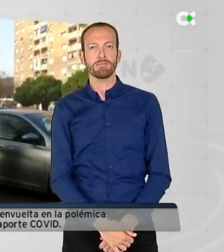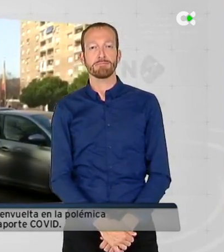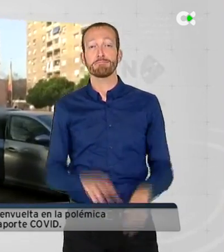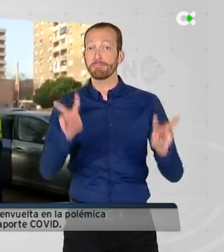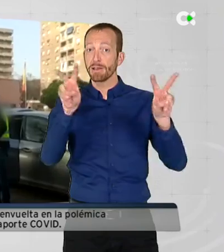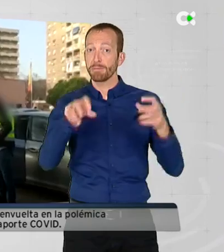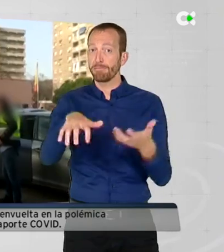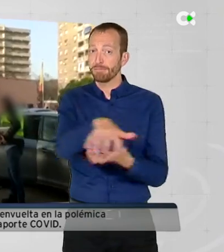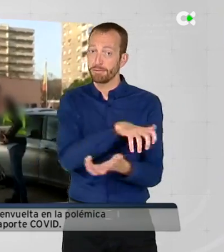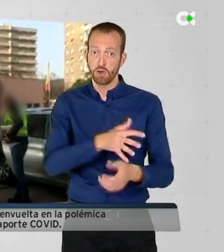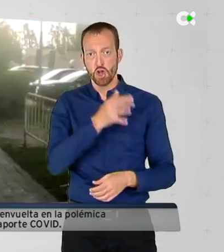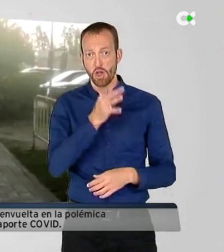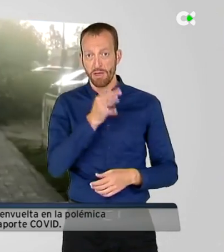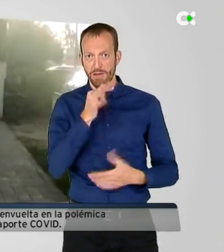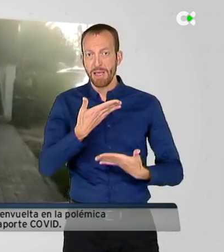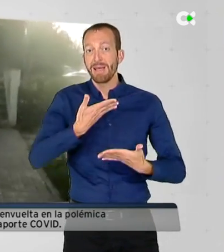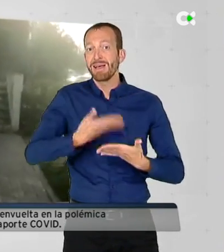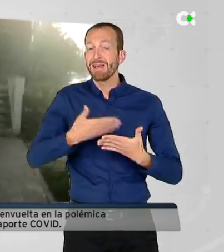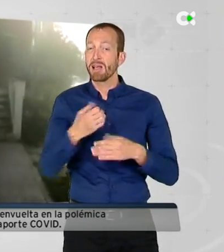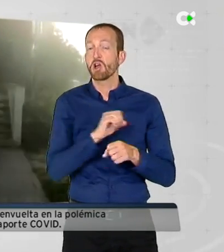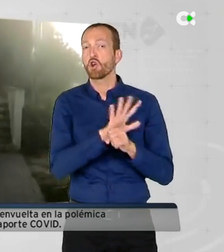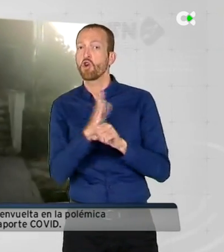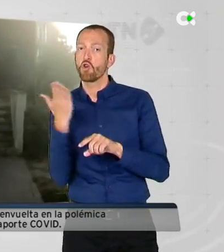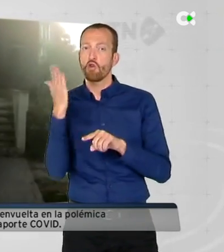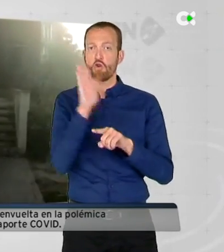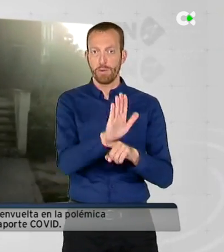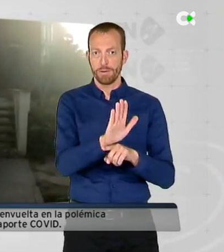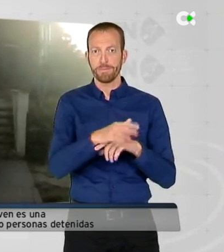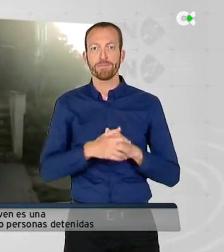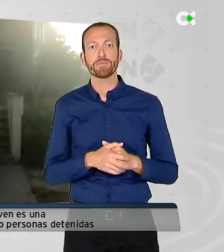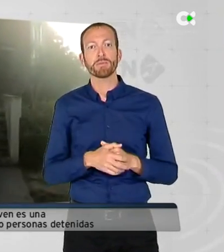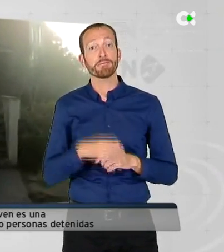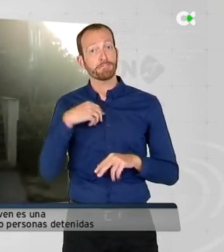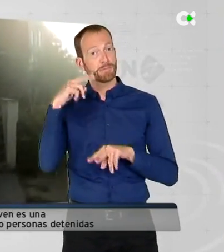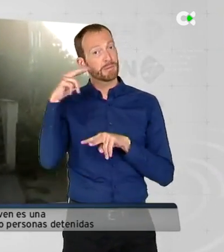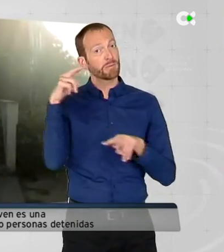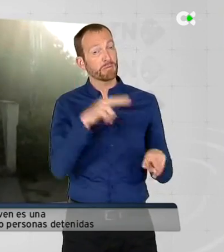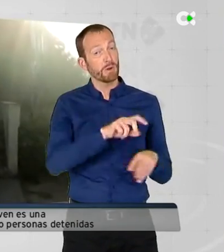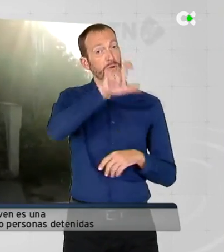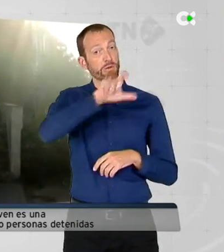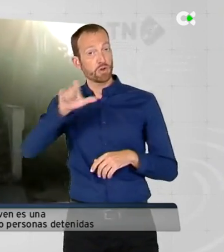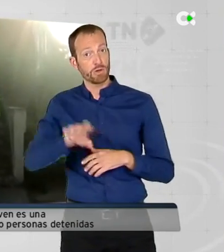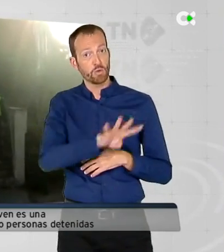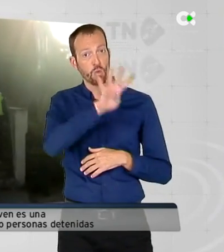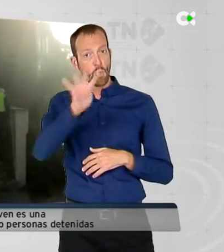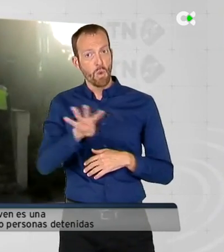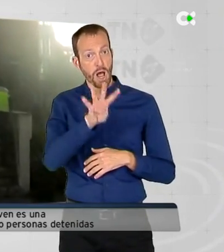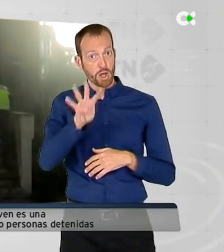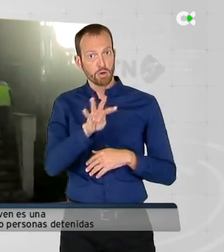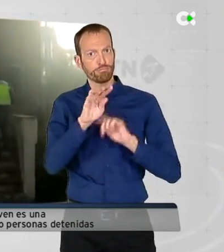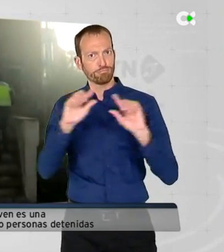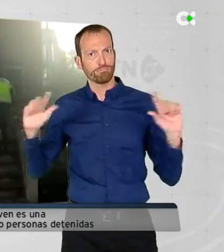Una medida que sigue envuelta en la polémica es la del pasaporte COVID. Esta que ven es una de las últimas cuatro